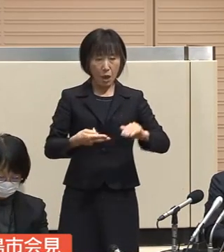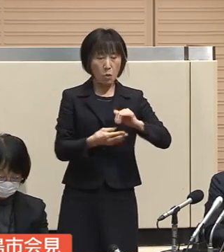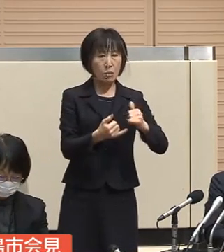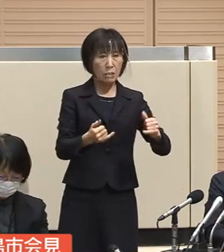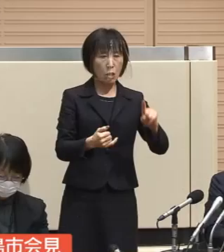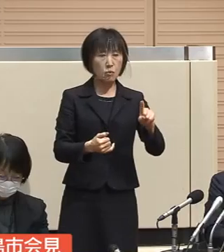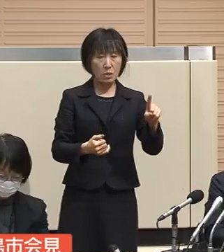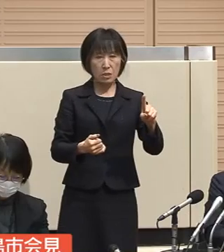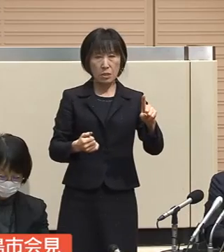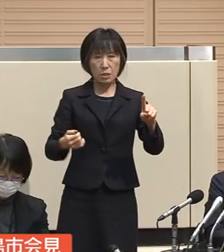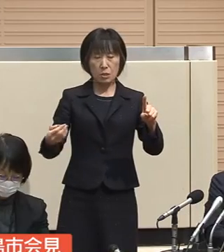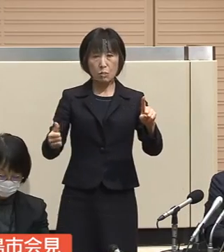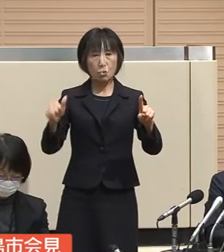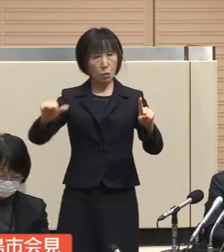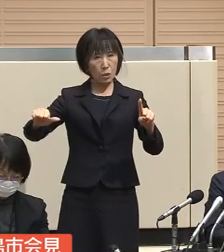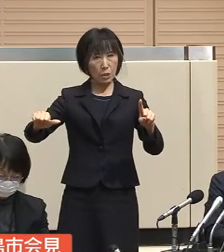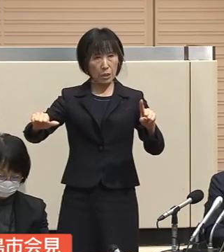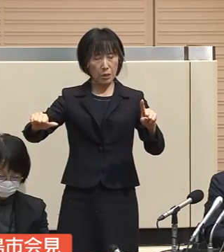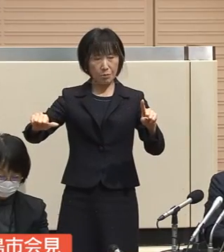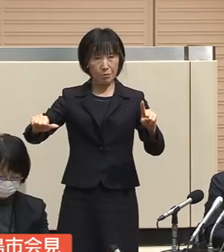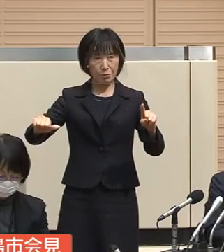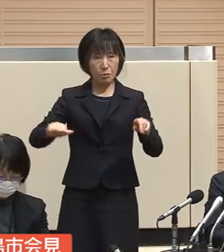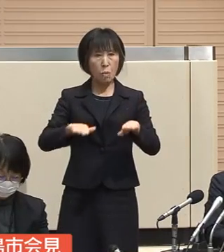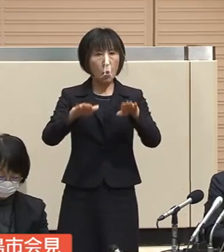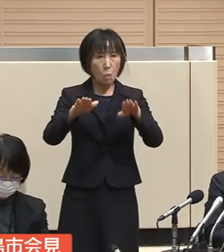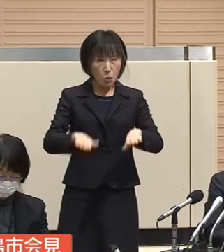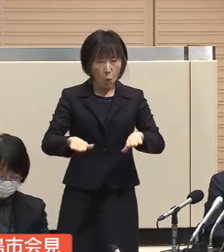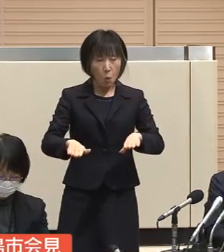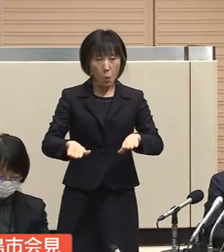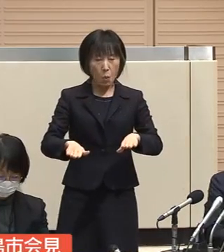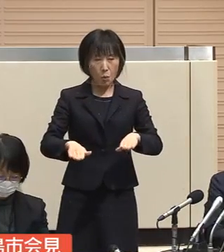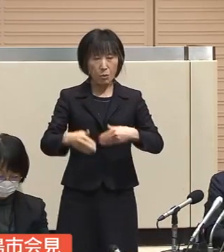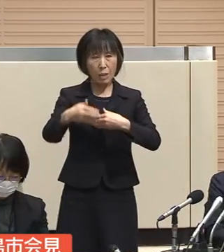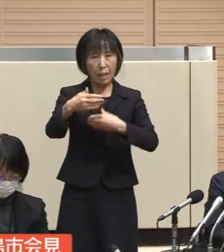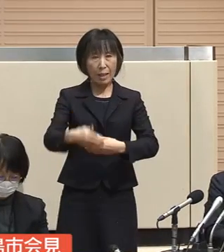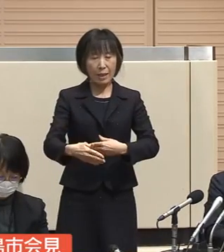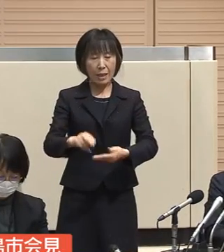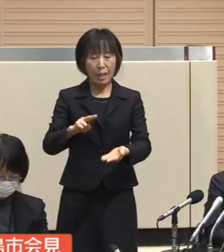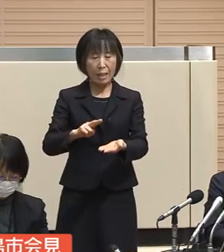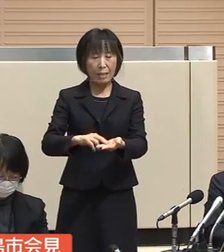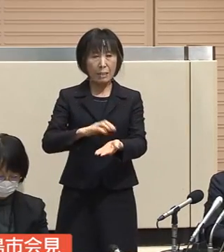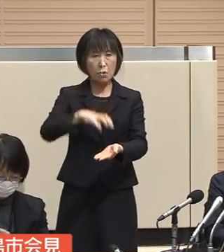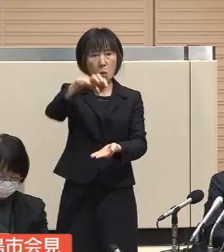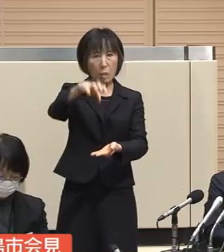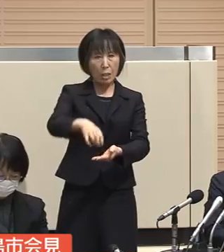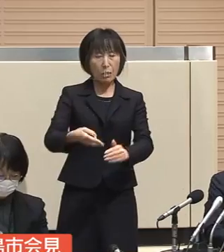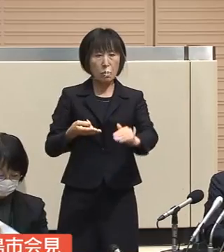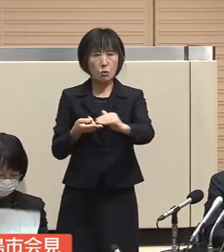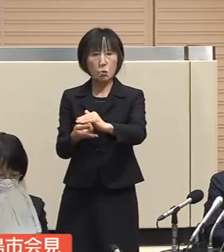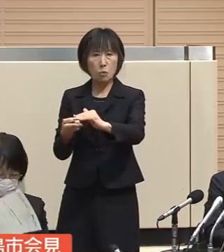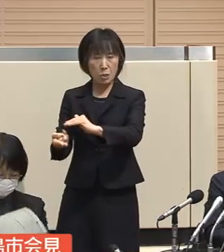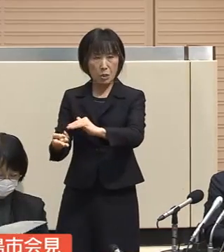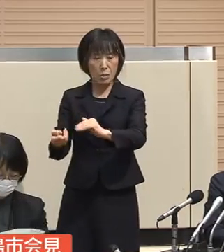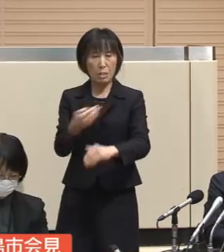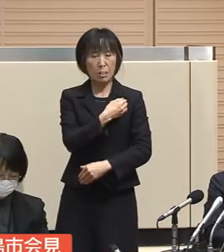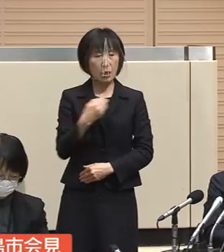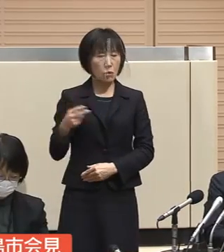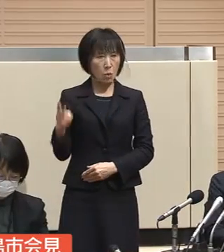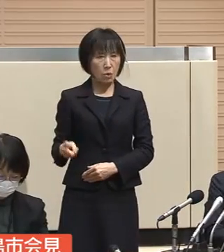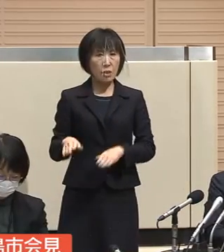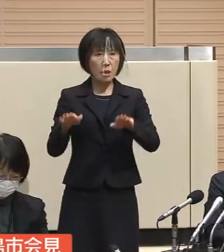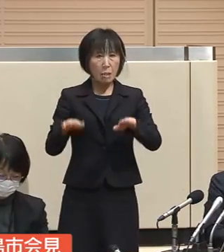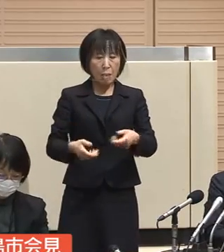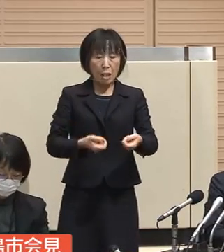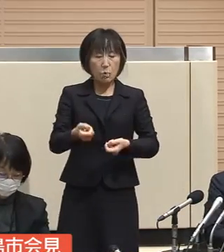者11名と職員5名は、本日中に感染症指定医療機関等へ入院できるよう現